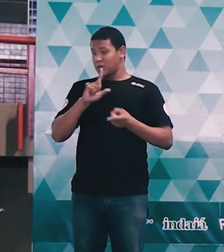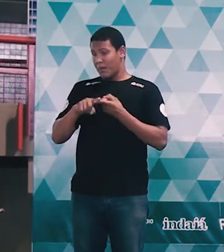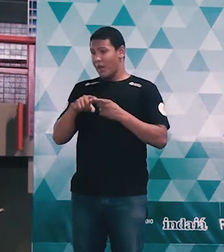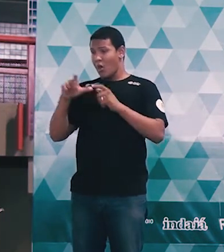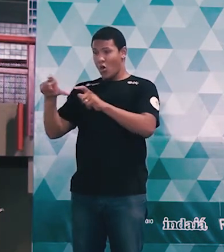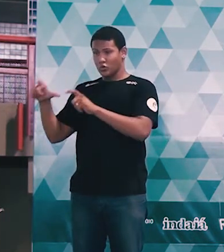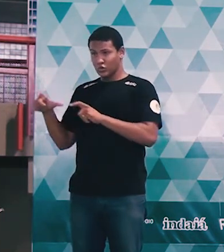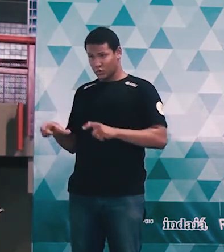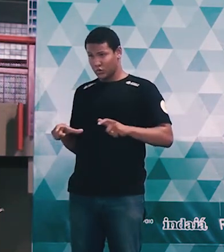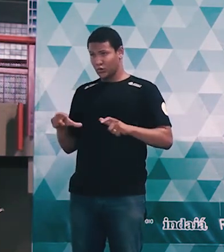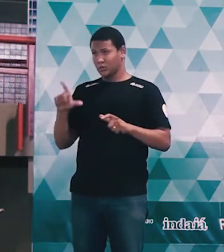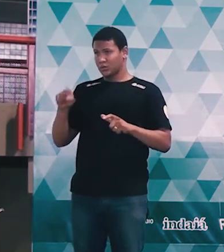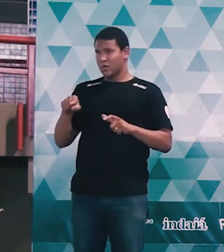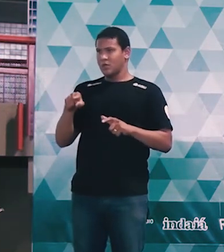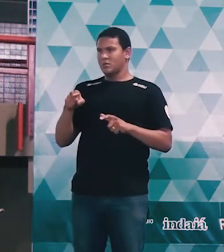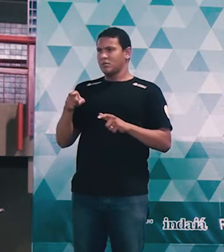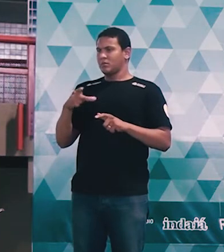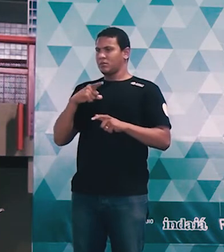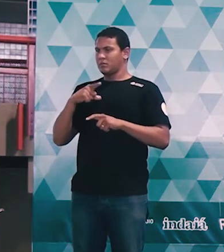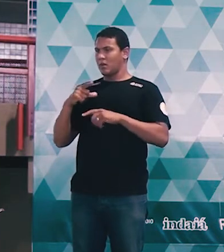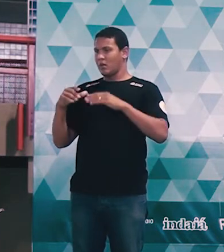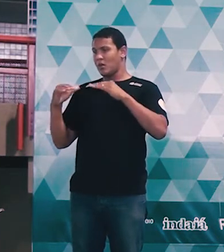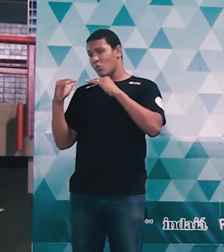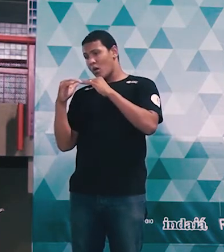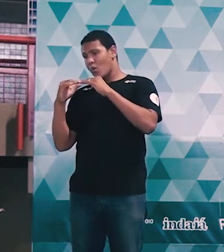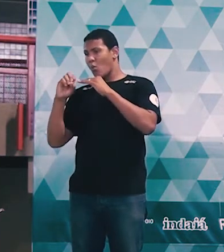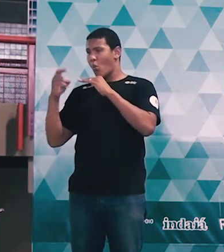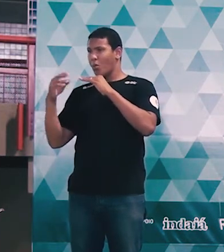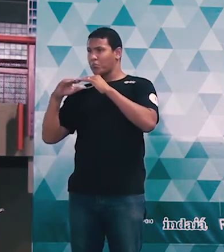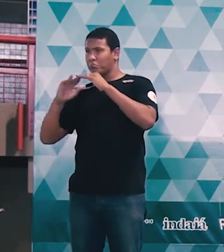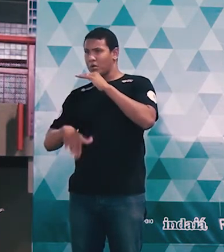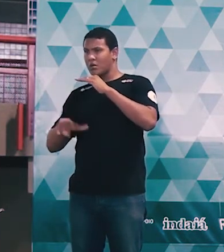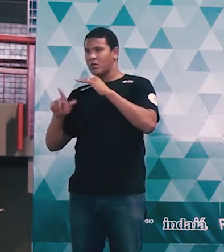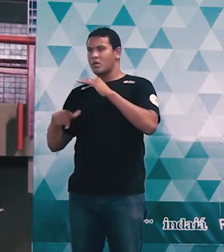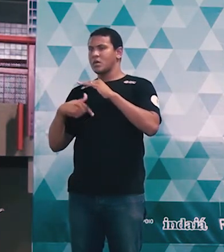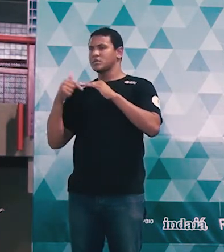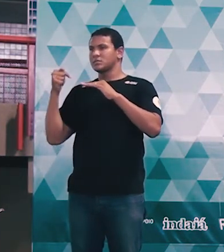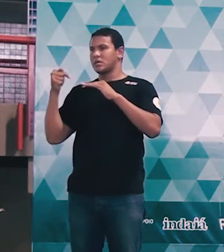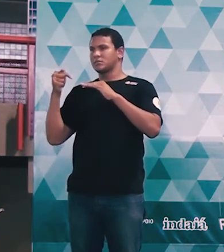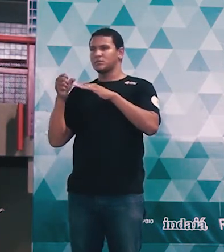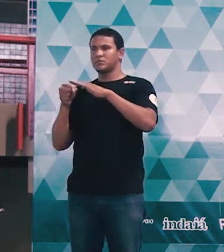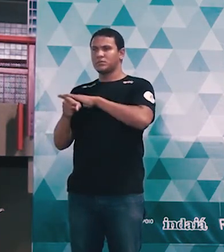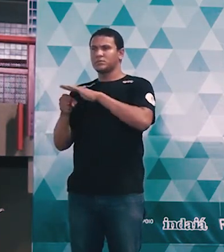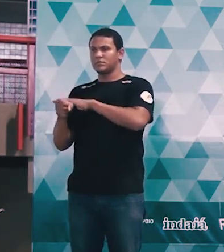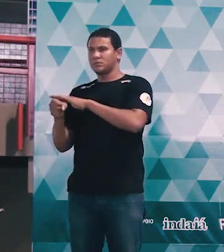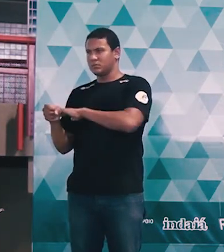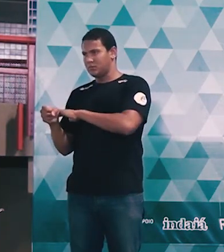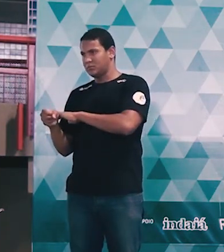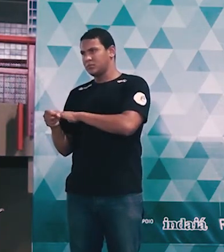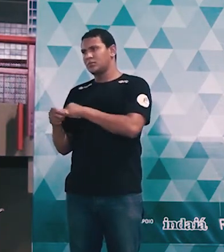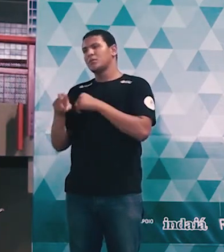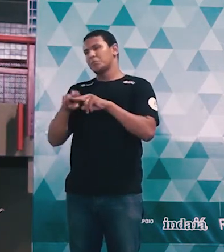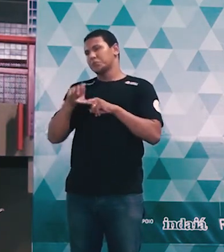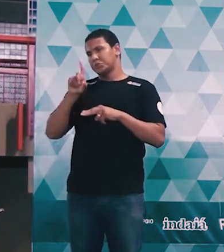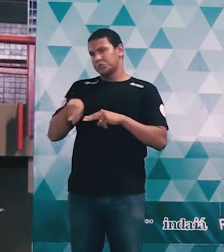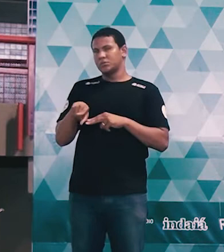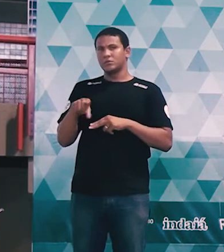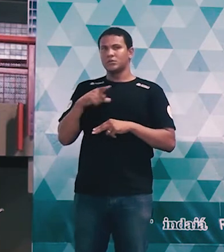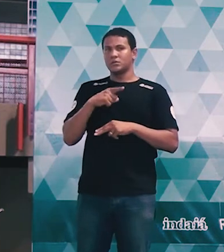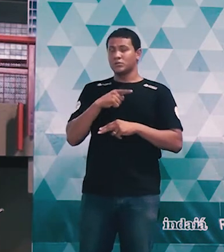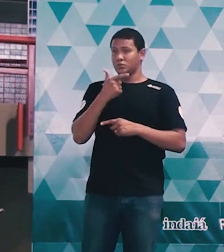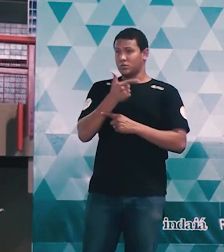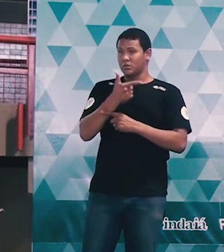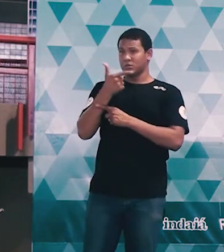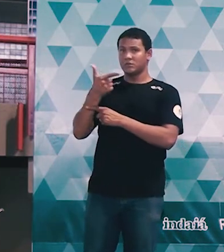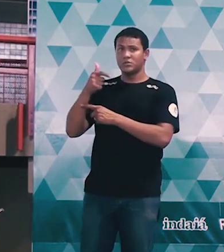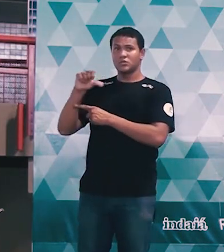região em que a quantidade de casos estiver igual ou abaixo da média. Então, o que é que eu vou fazer? A média deu